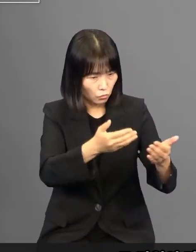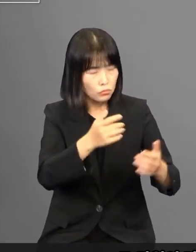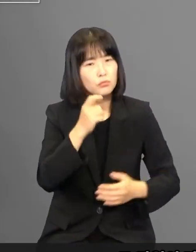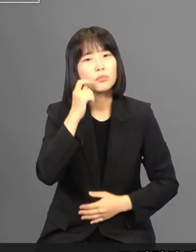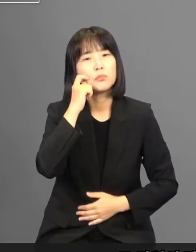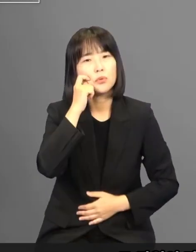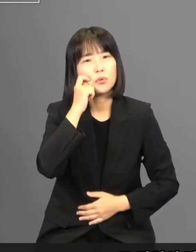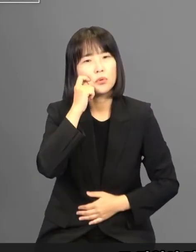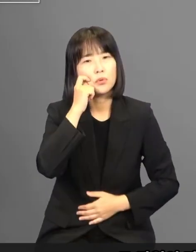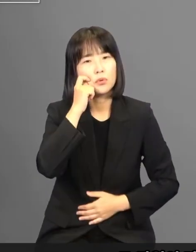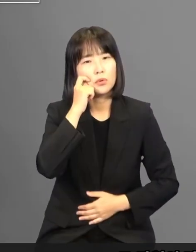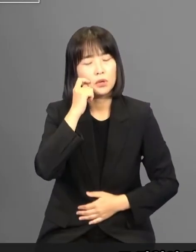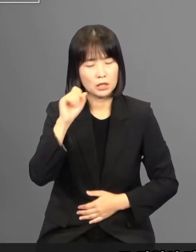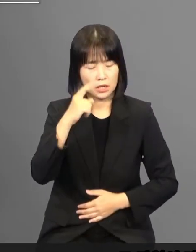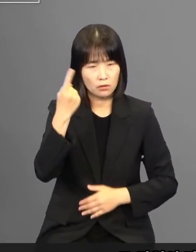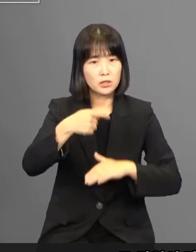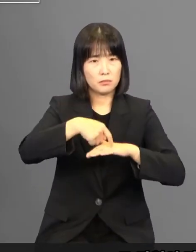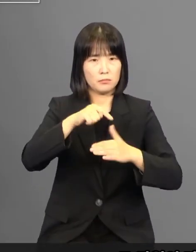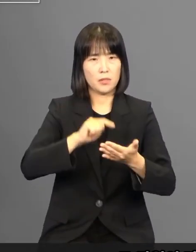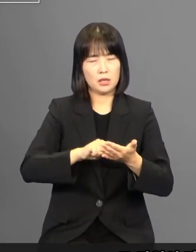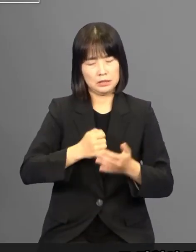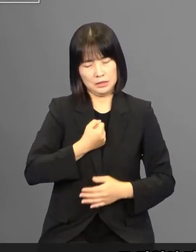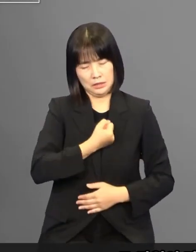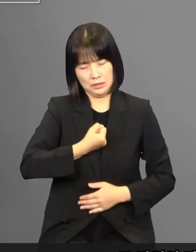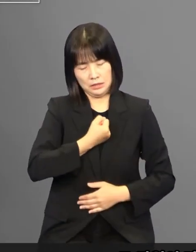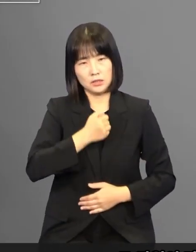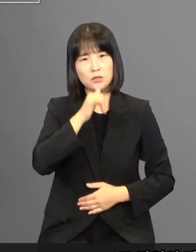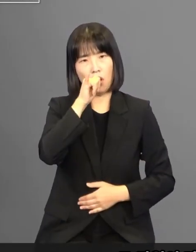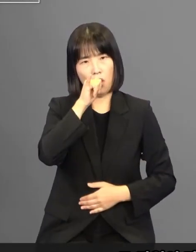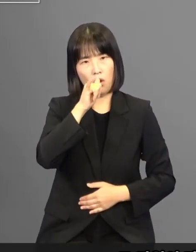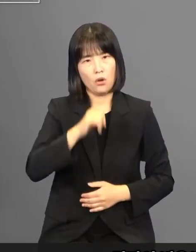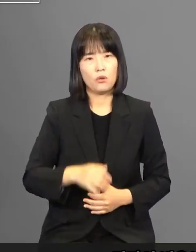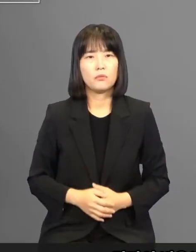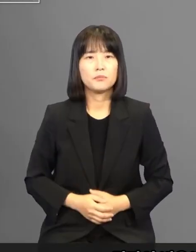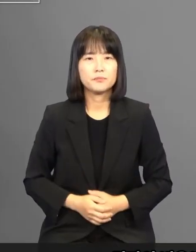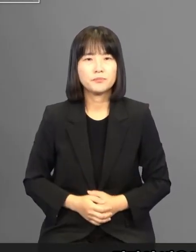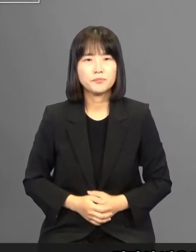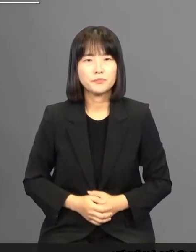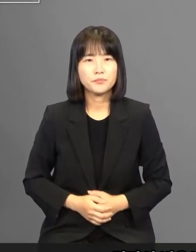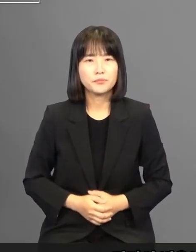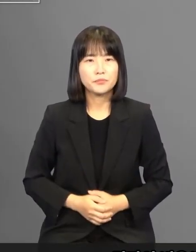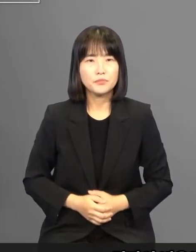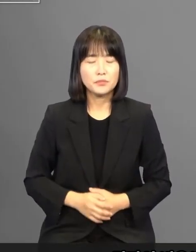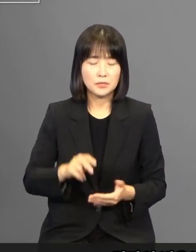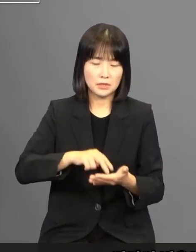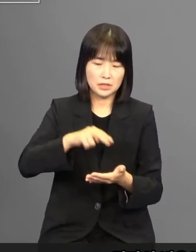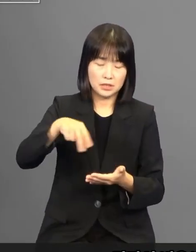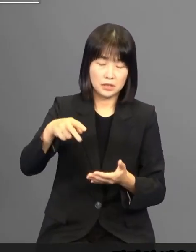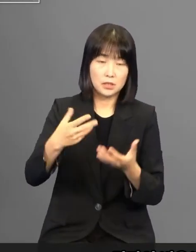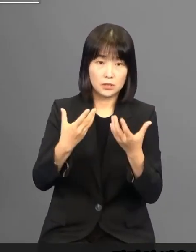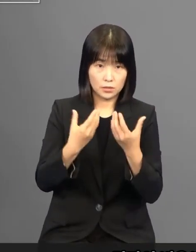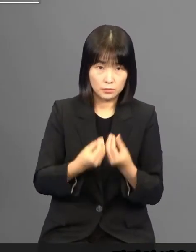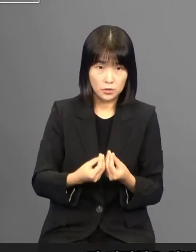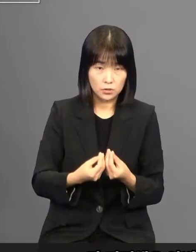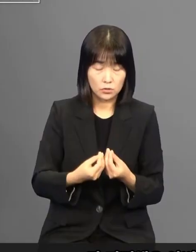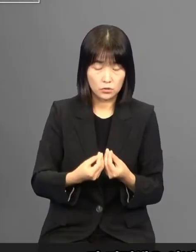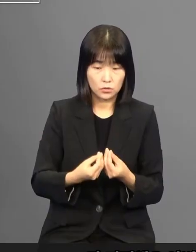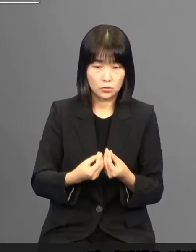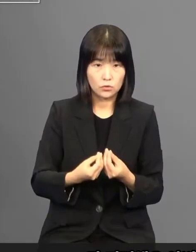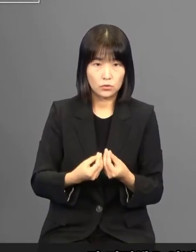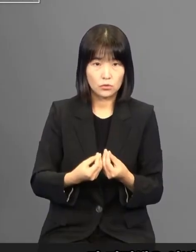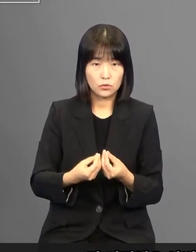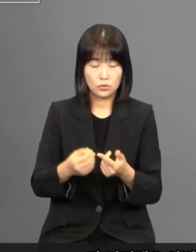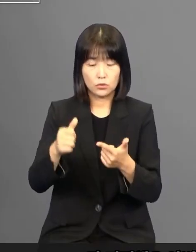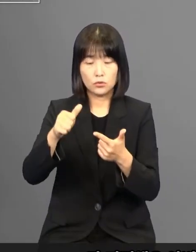그 다윗의 마음이 있었던 것입니다. 탕자의 비유에서 둘째가 돌아옵니다.